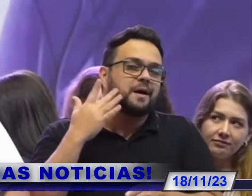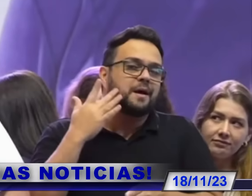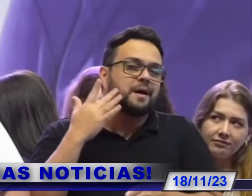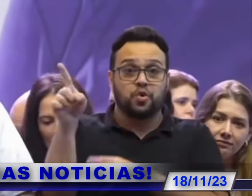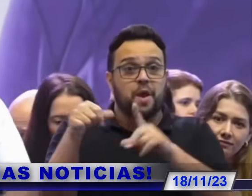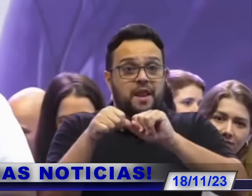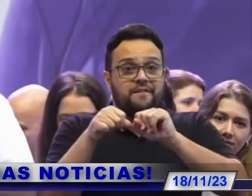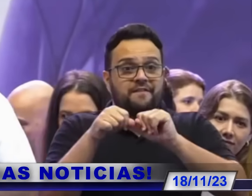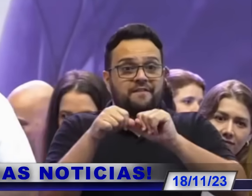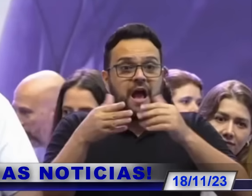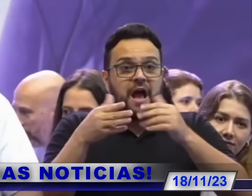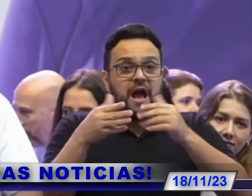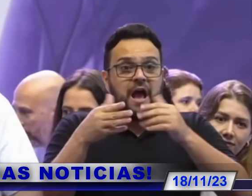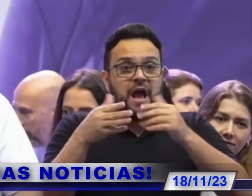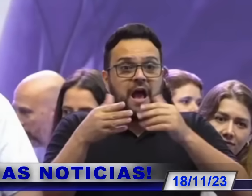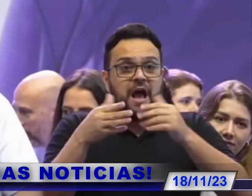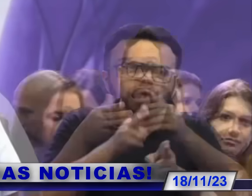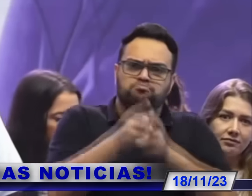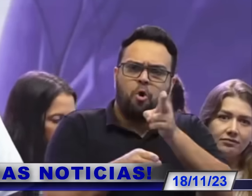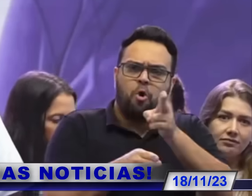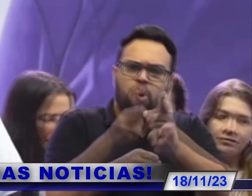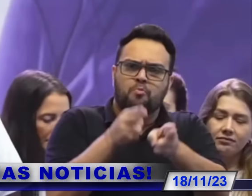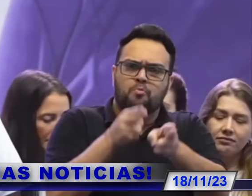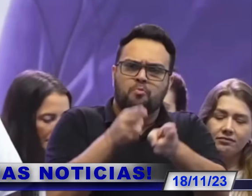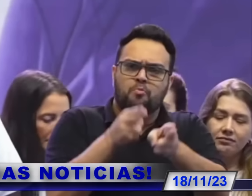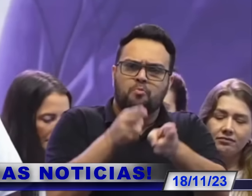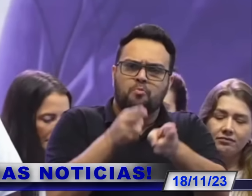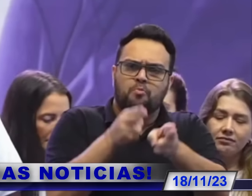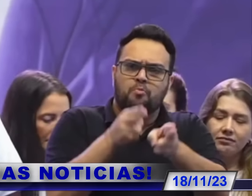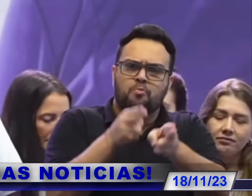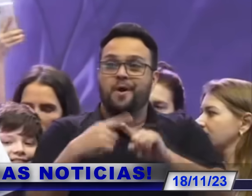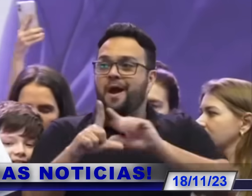a sua dedicação, foi para todo mundo.